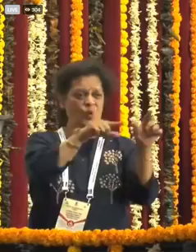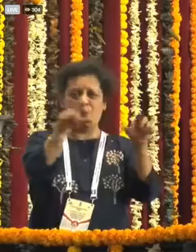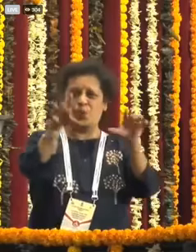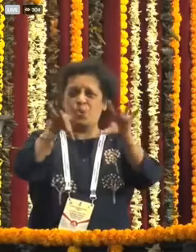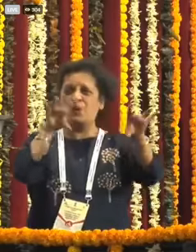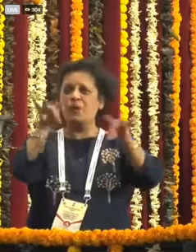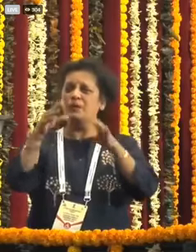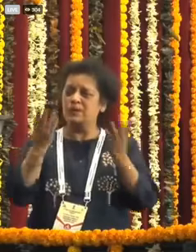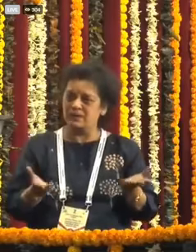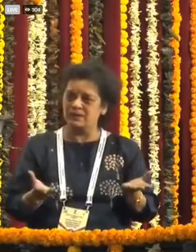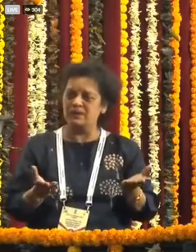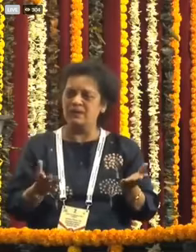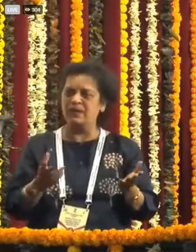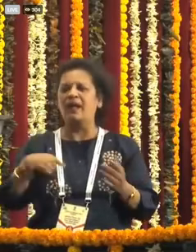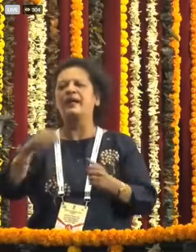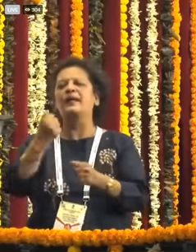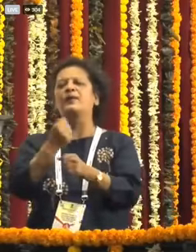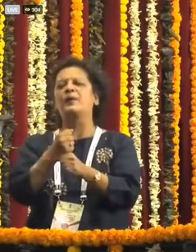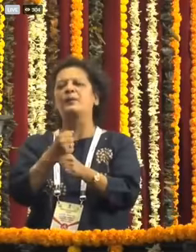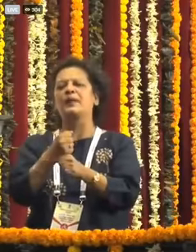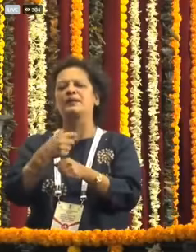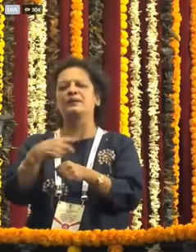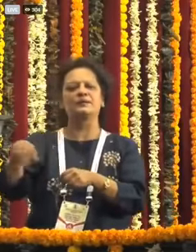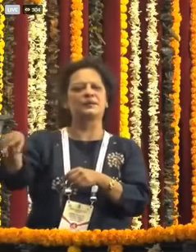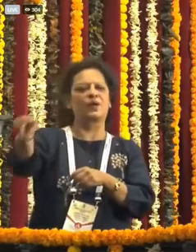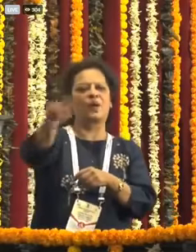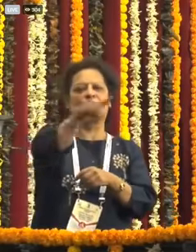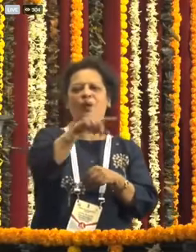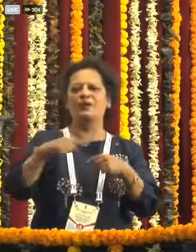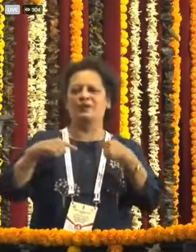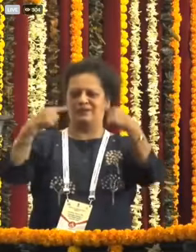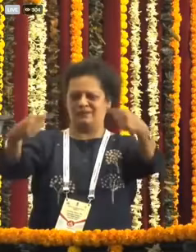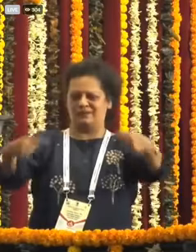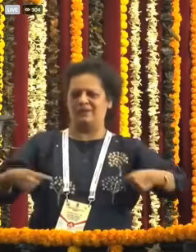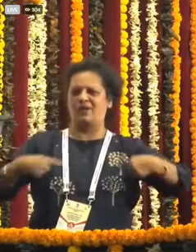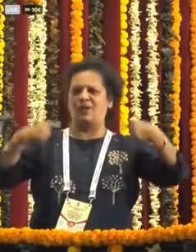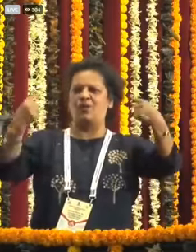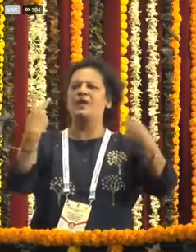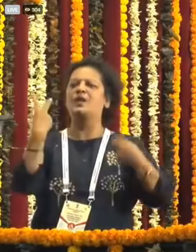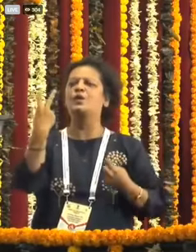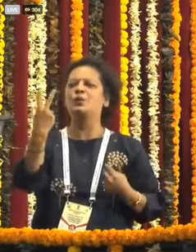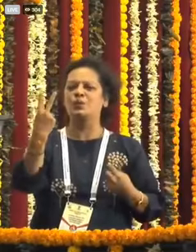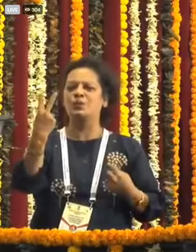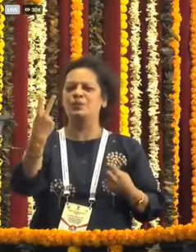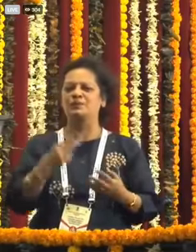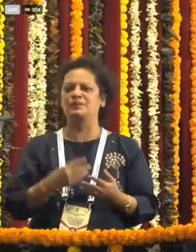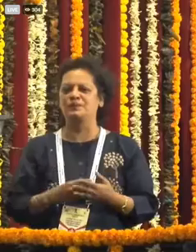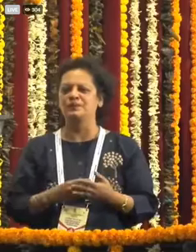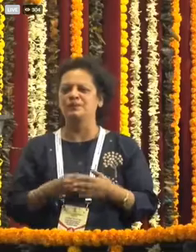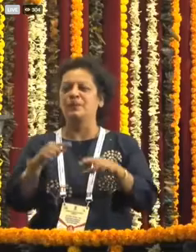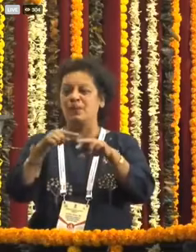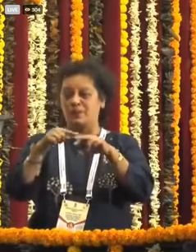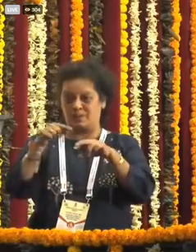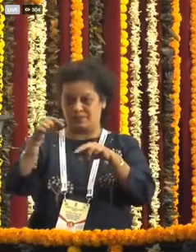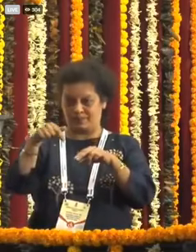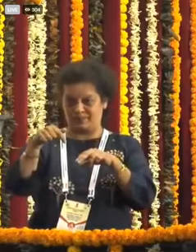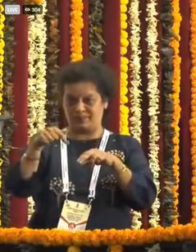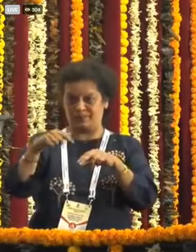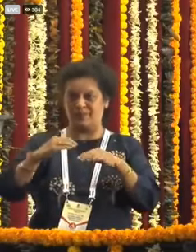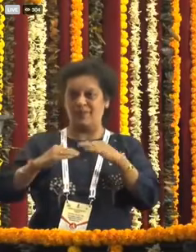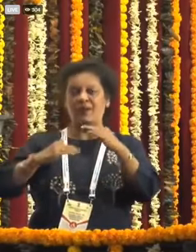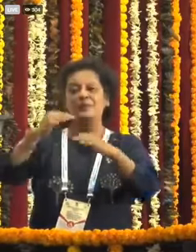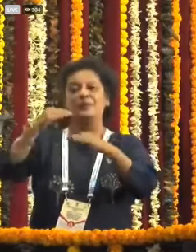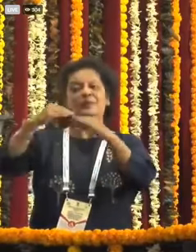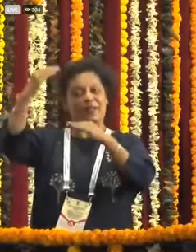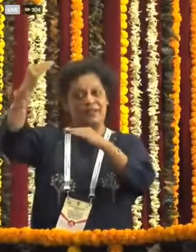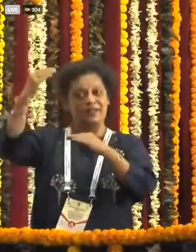लोकप्रतिनिधी आणि प्रशासन ही दोन चाकं आहेत, या लोकशाहीला